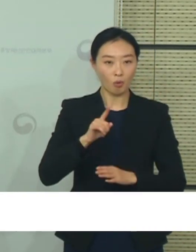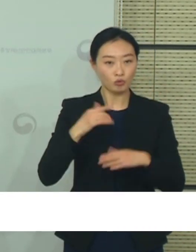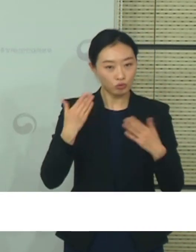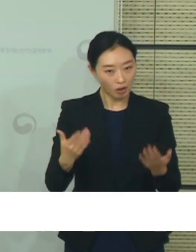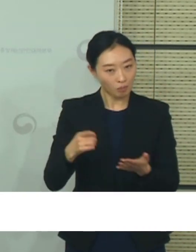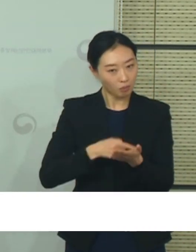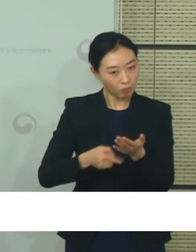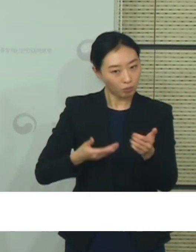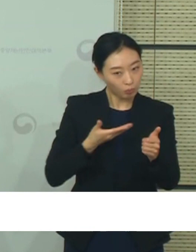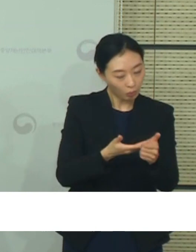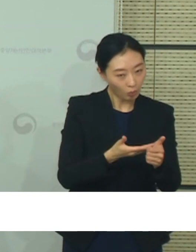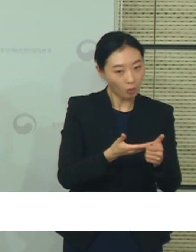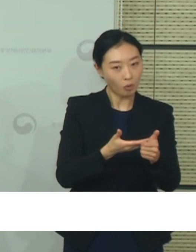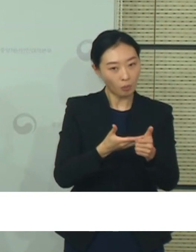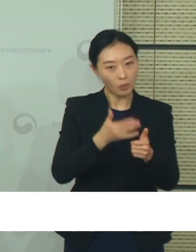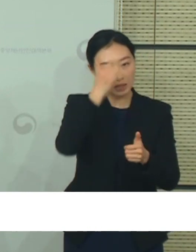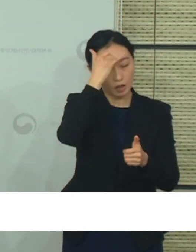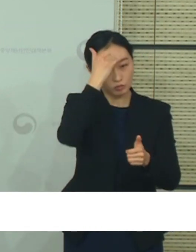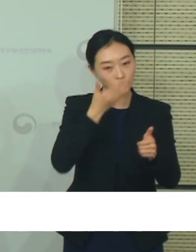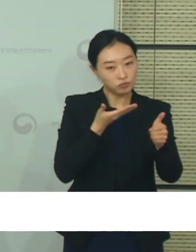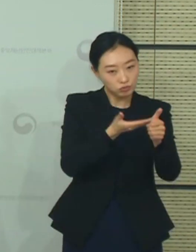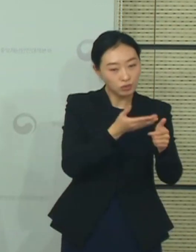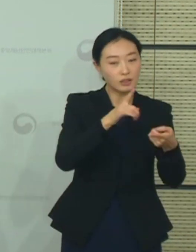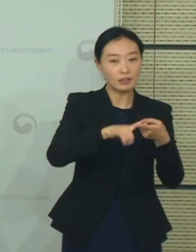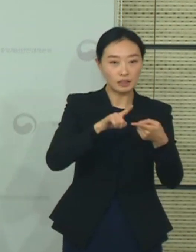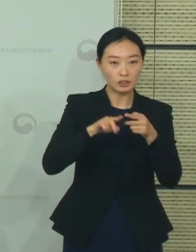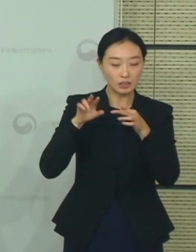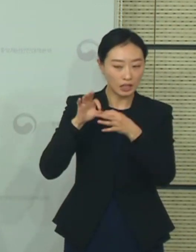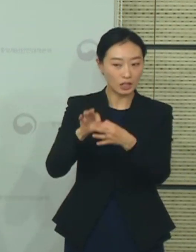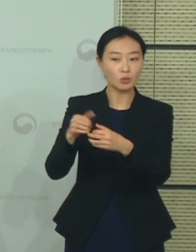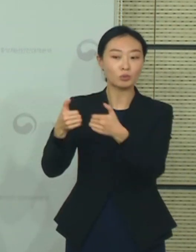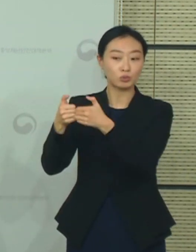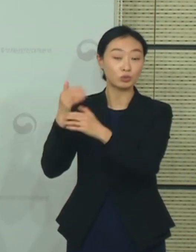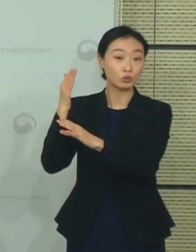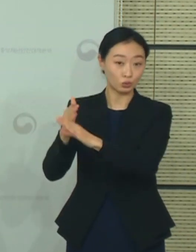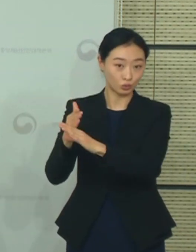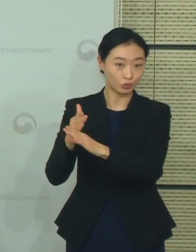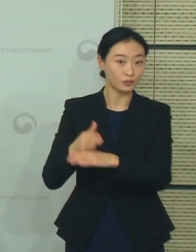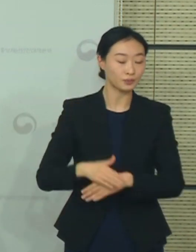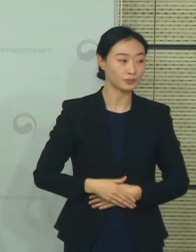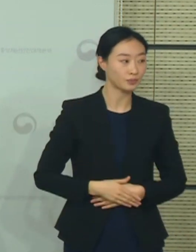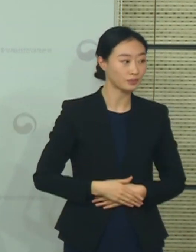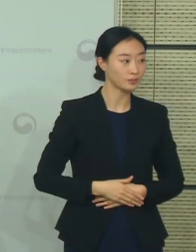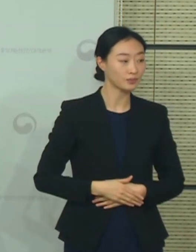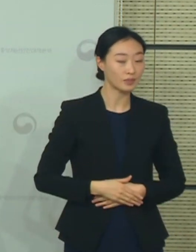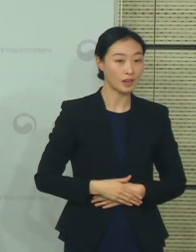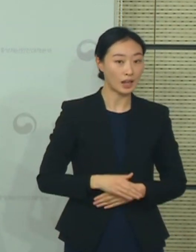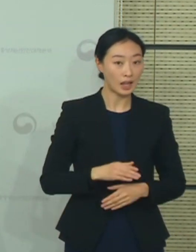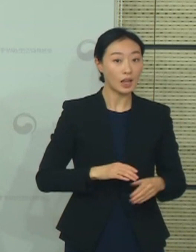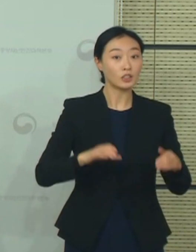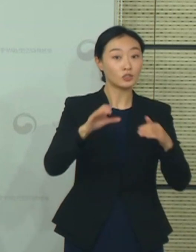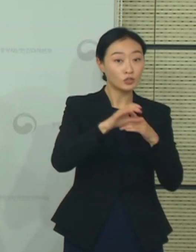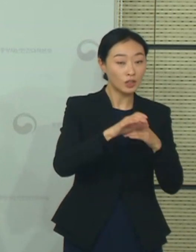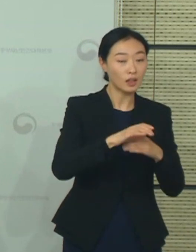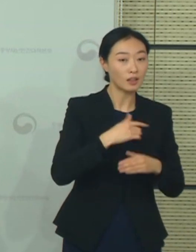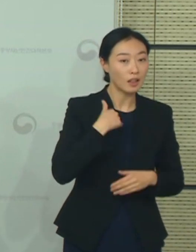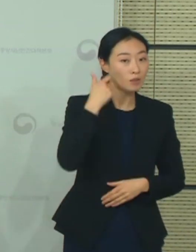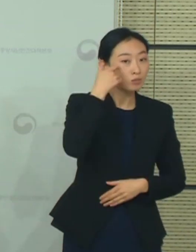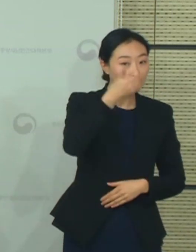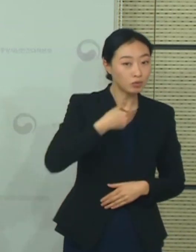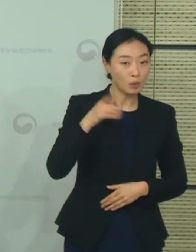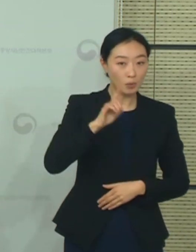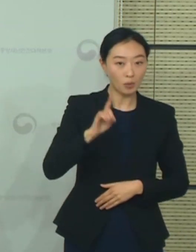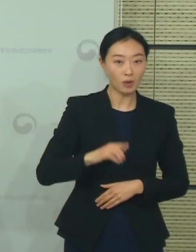대해서도 아울러 검토하고 있다라는 말씀을 드립니다. 잠깐 죄송한데 제가 여쭤본 게 그 마스크 말고 일부